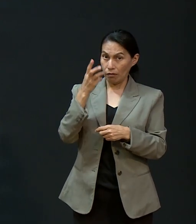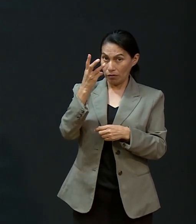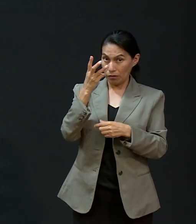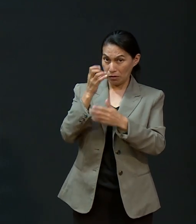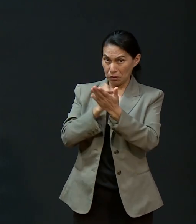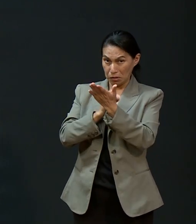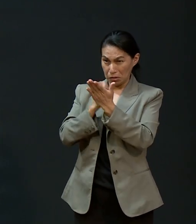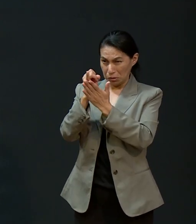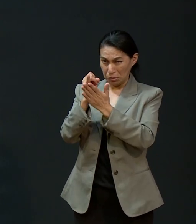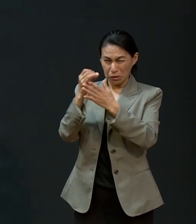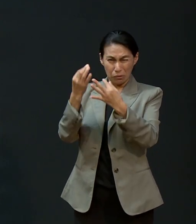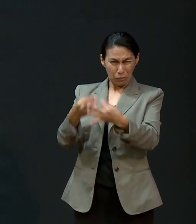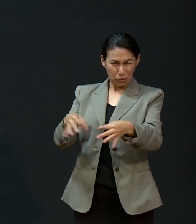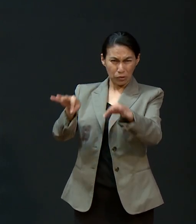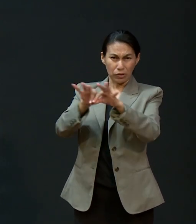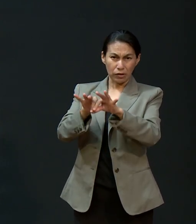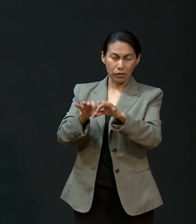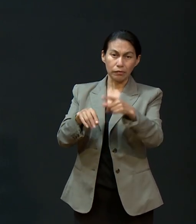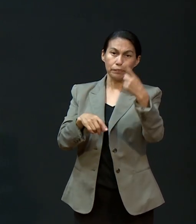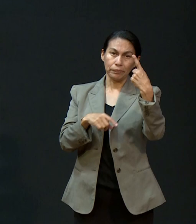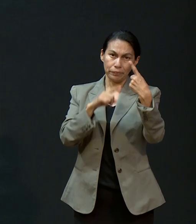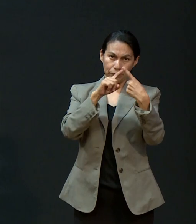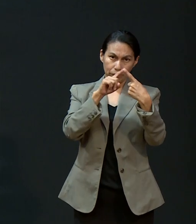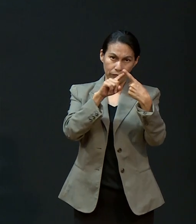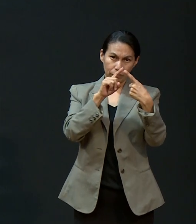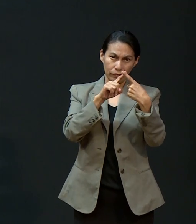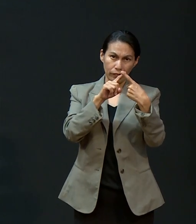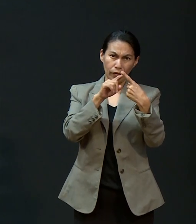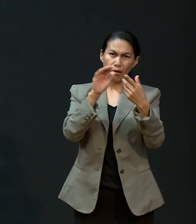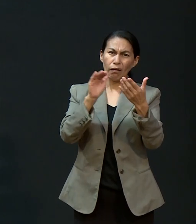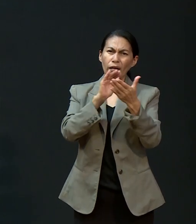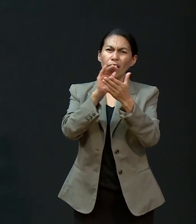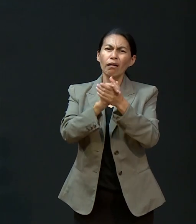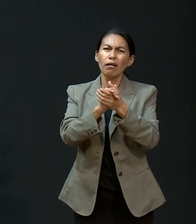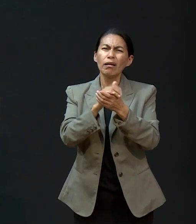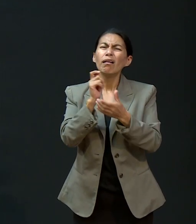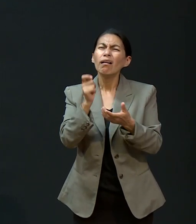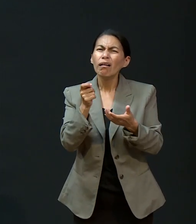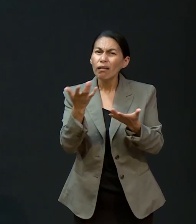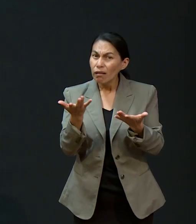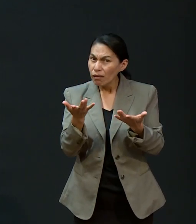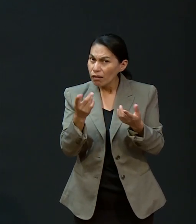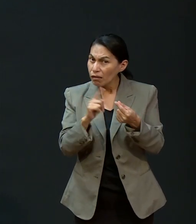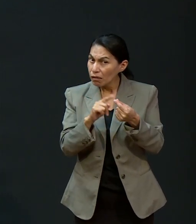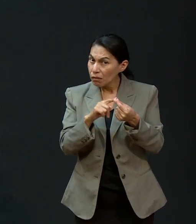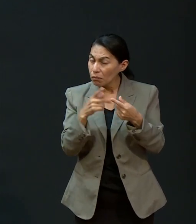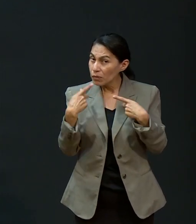Estas tres grandes decisiones son con quién te vas a casar.